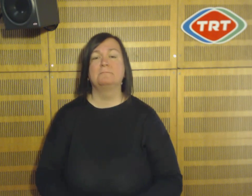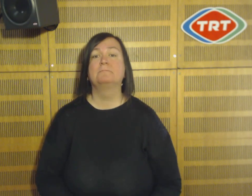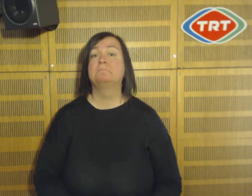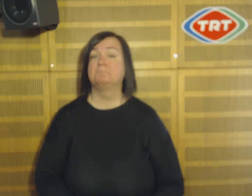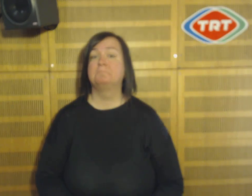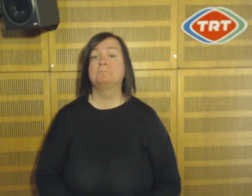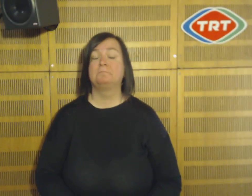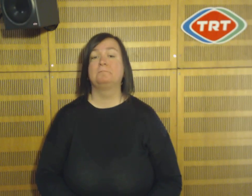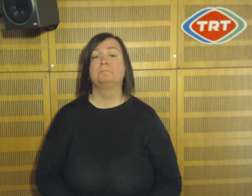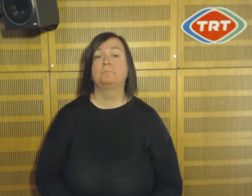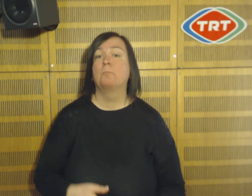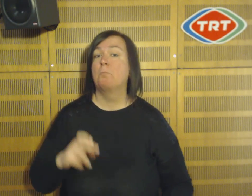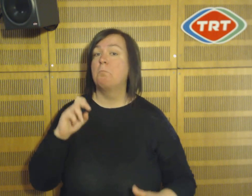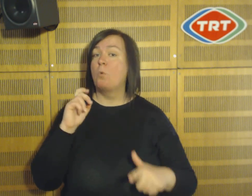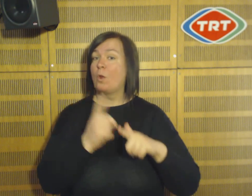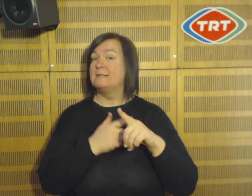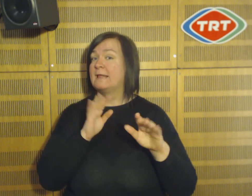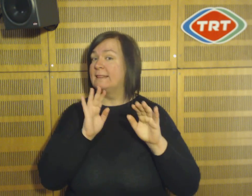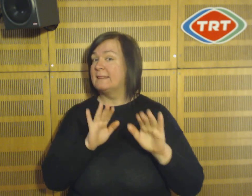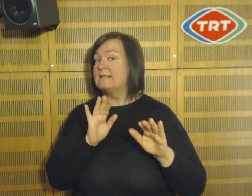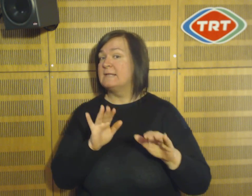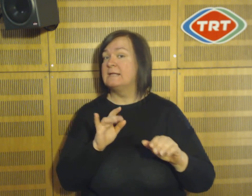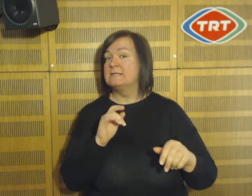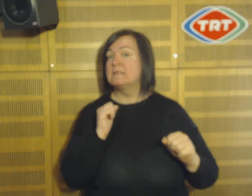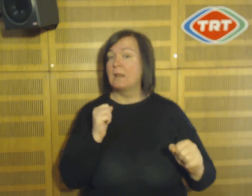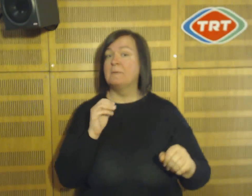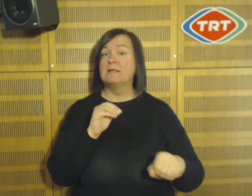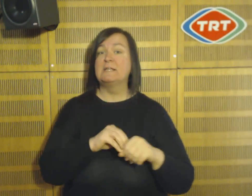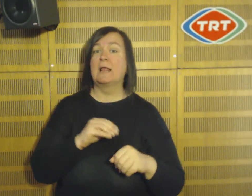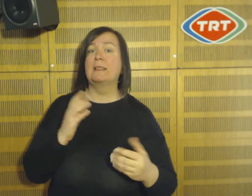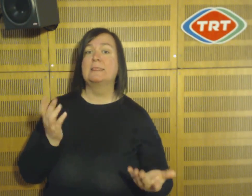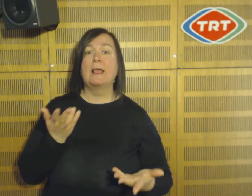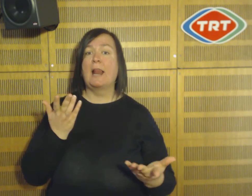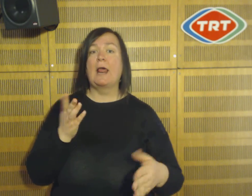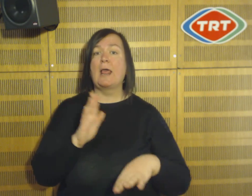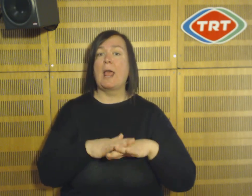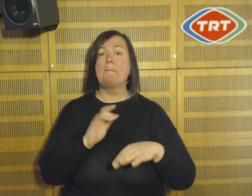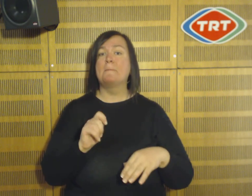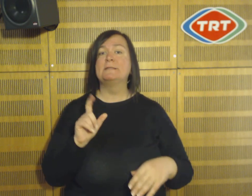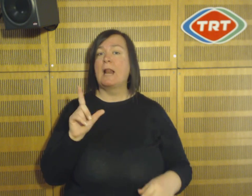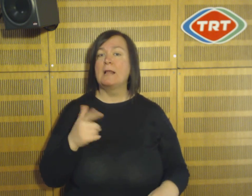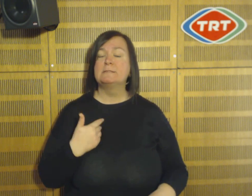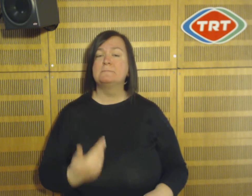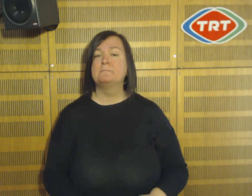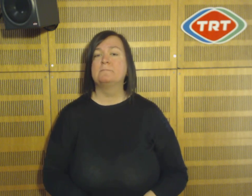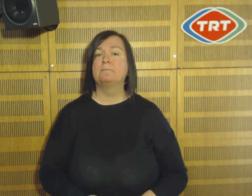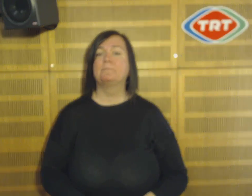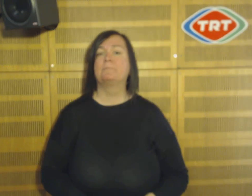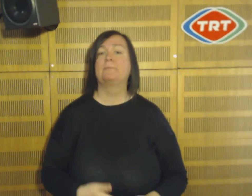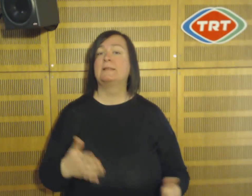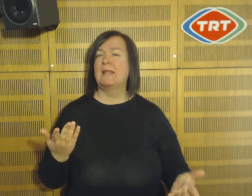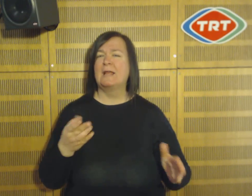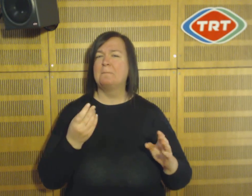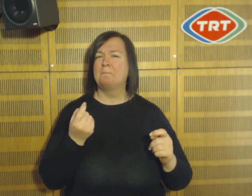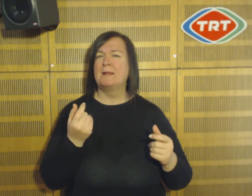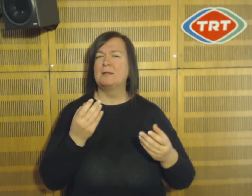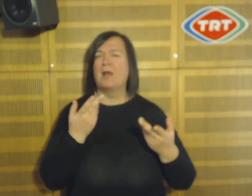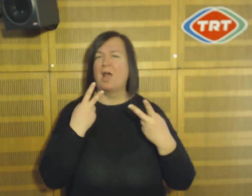Eee projeye destek sağlamak için Eee neler yapmamız gerekiyor ve daha detaylı cümlelerle bize aktarın